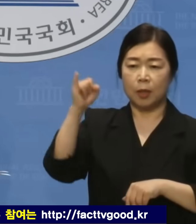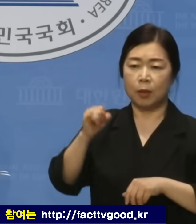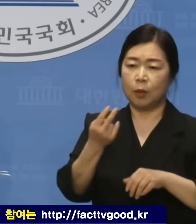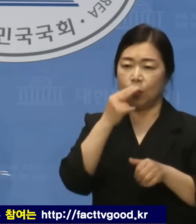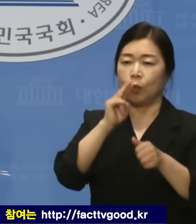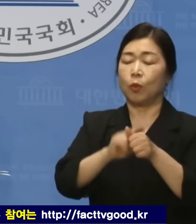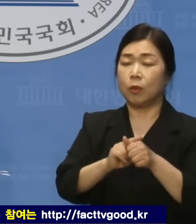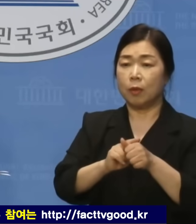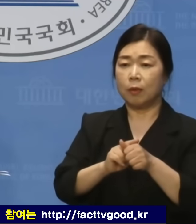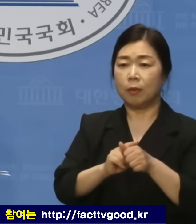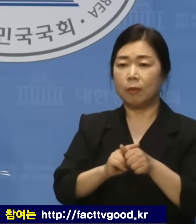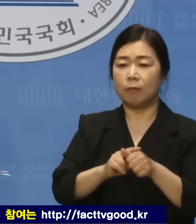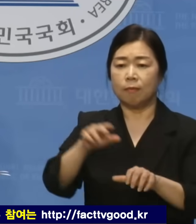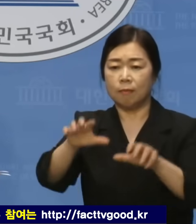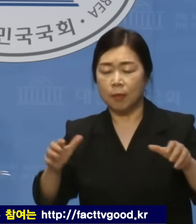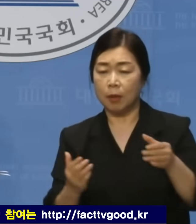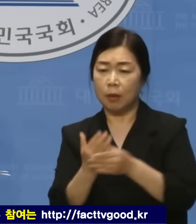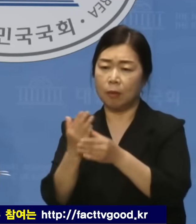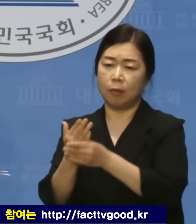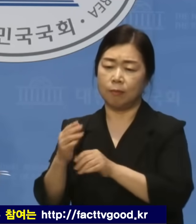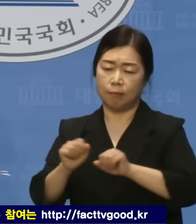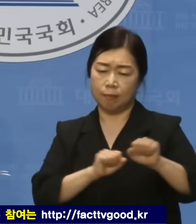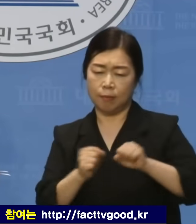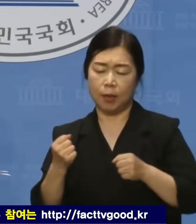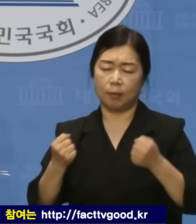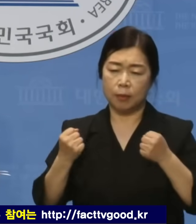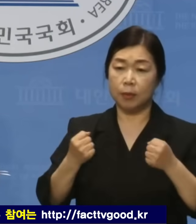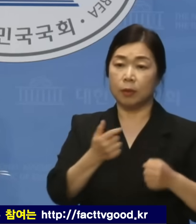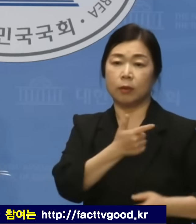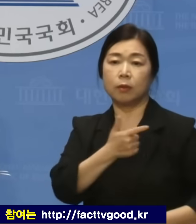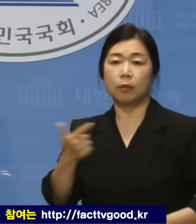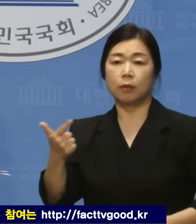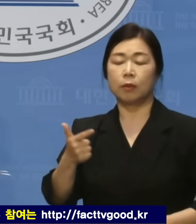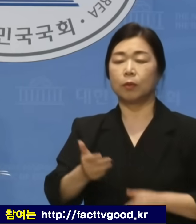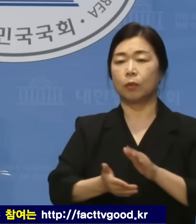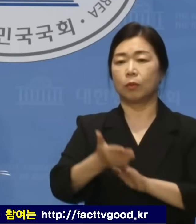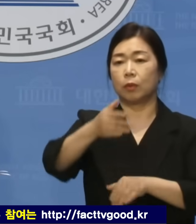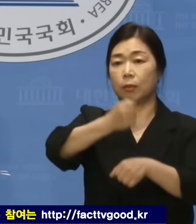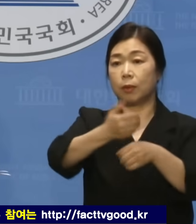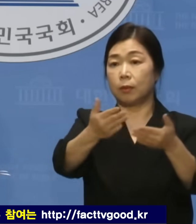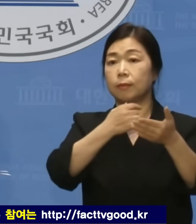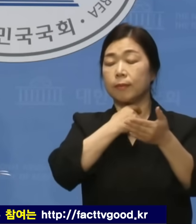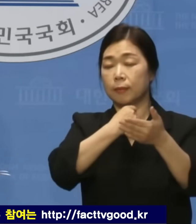그리고 도전정신이 넘쳐나는 역동적인 도시로 만들겠습니다.